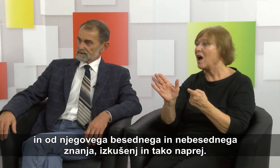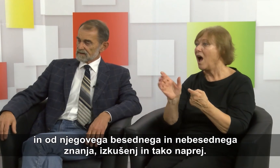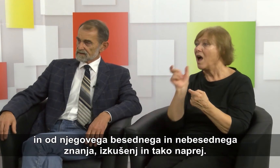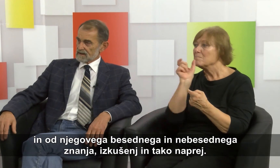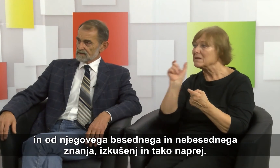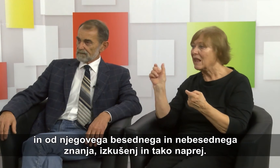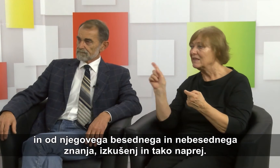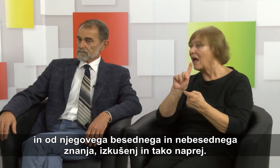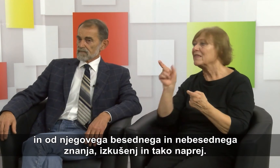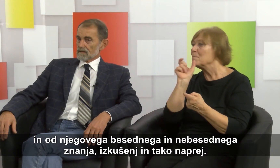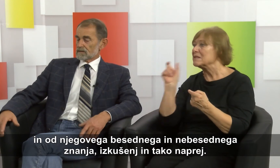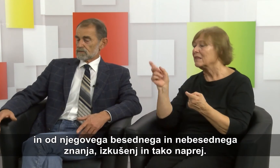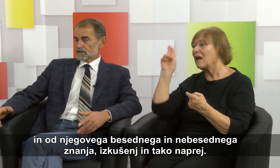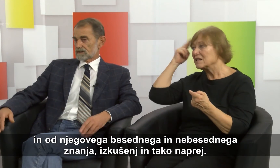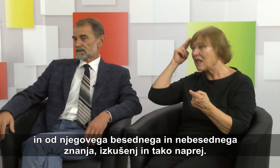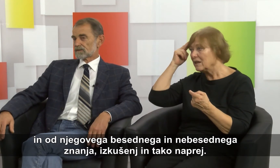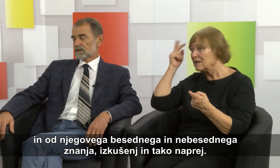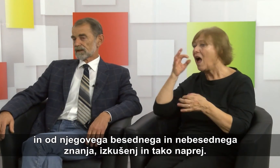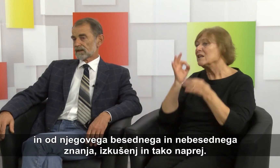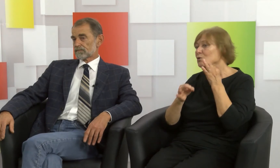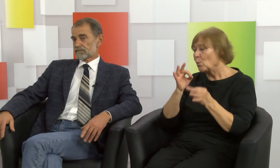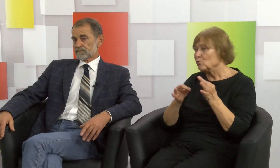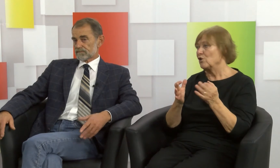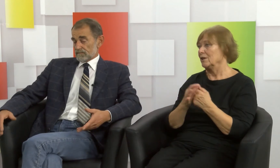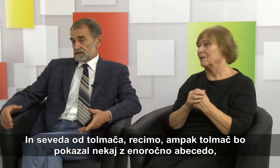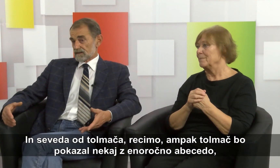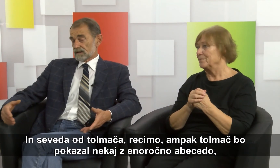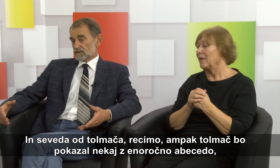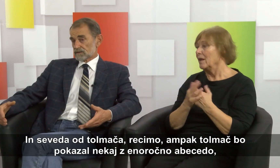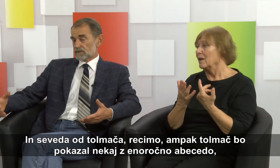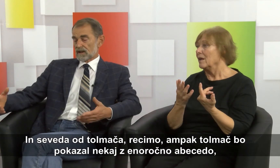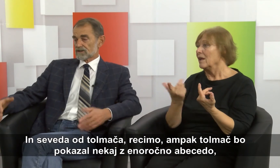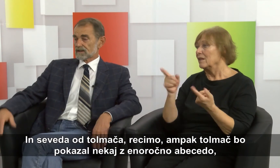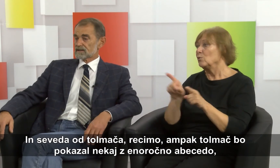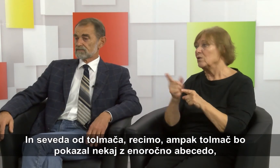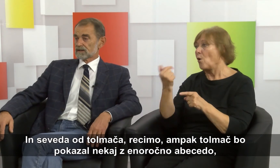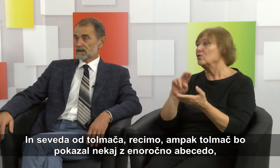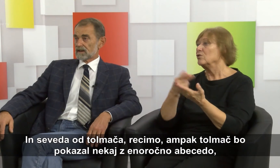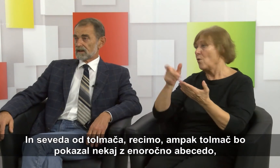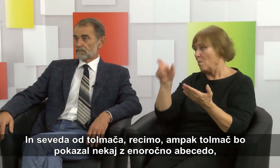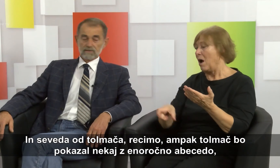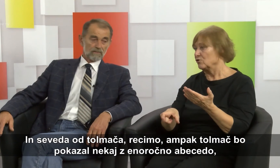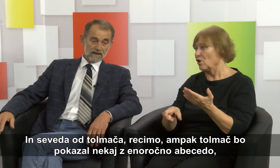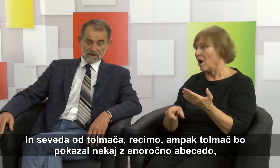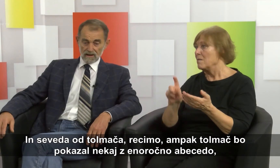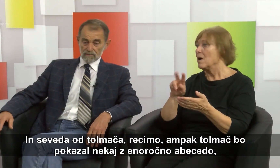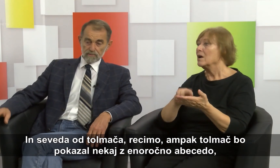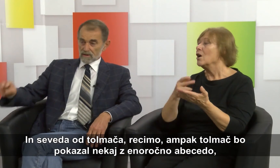nebesednega znanja, izkušenj in tako naprej. Ne. In seveda od tolmača, recimo. Ne. Ampak tolmač bo